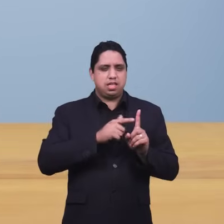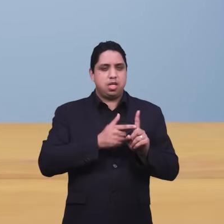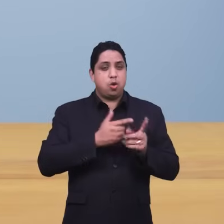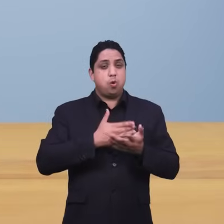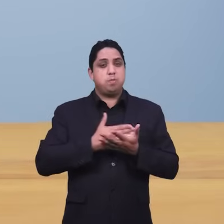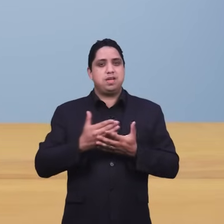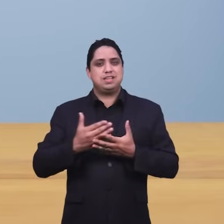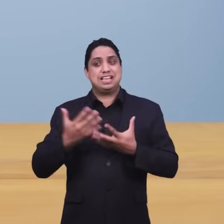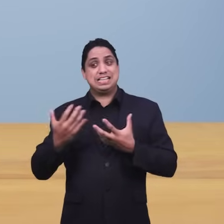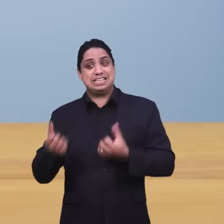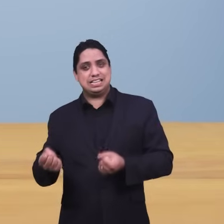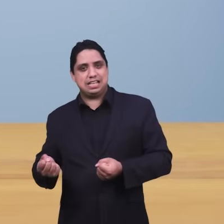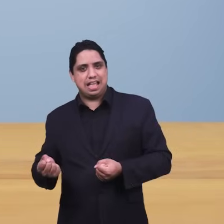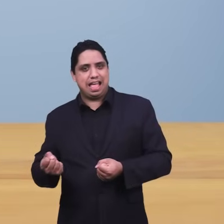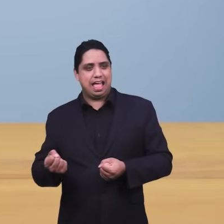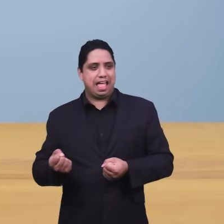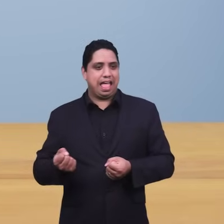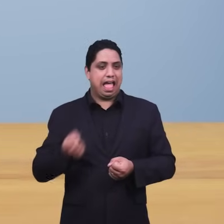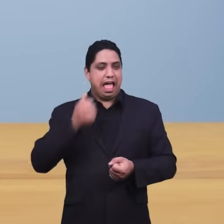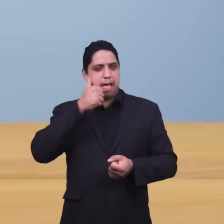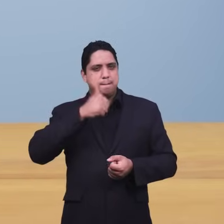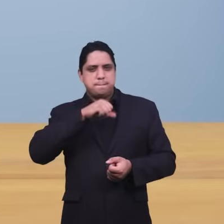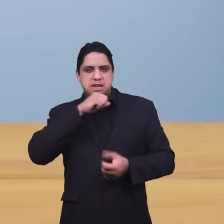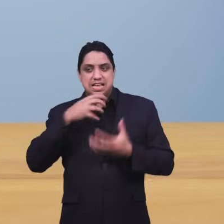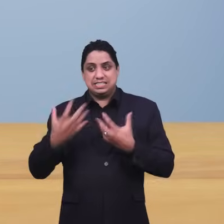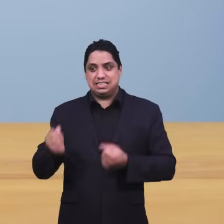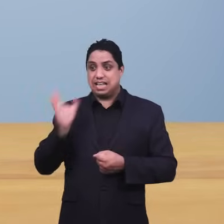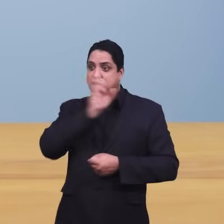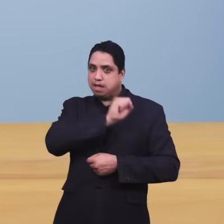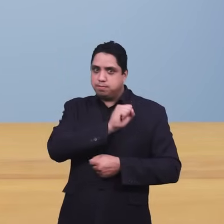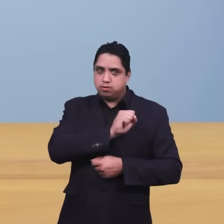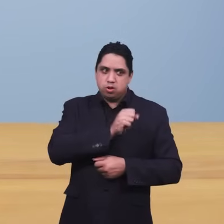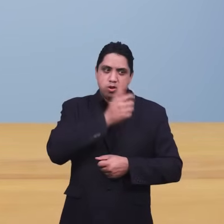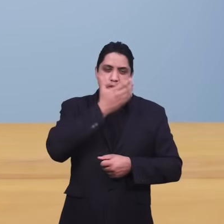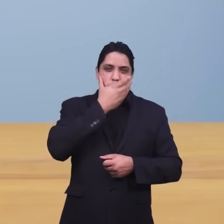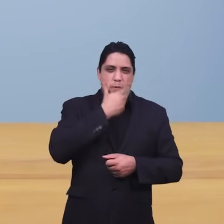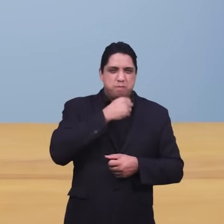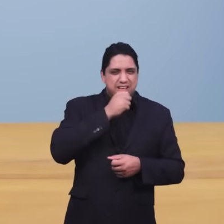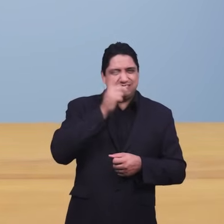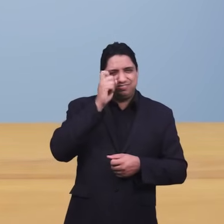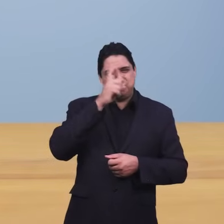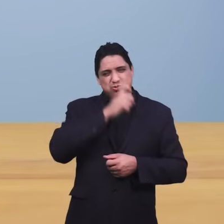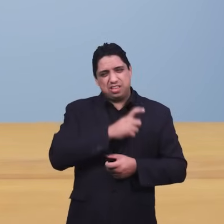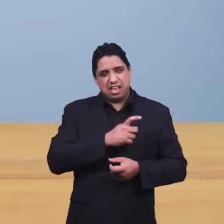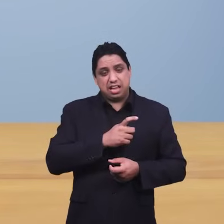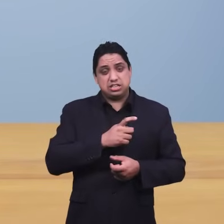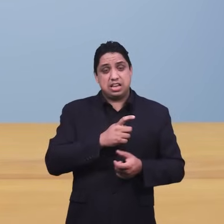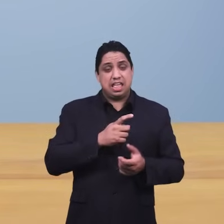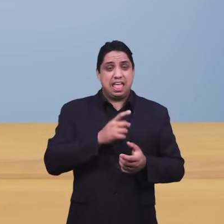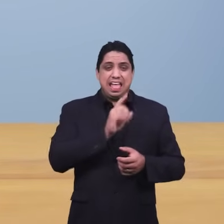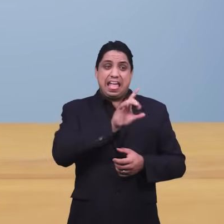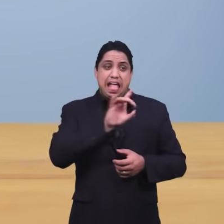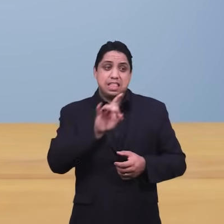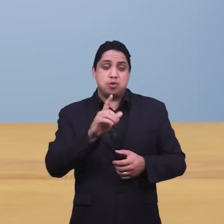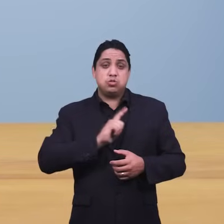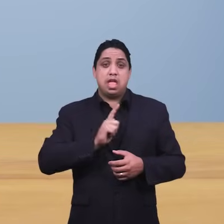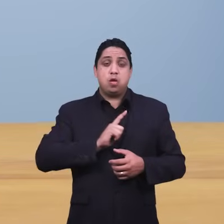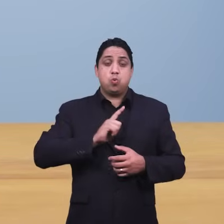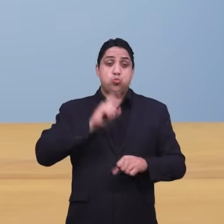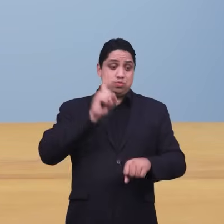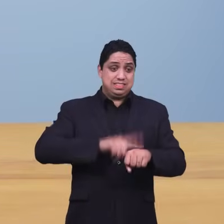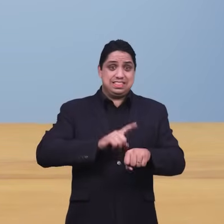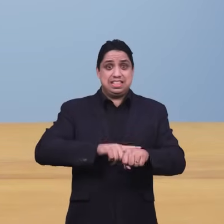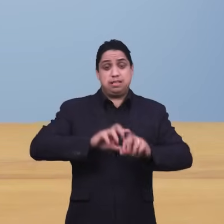na mãe, no pai, na avó, no avô. Em cada membro da família, eles podem estar